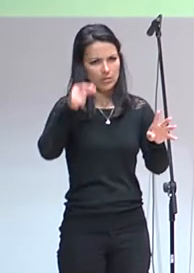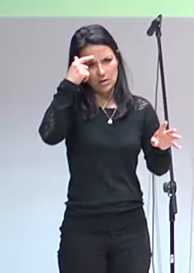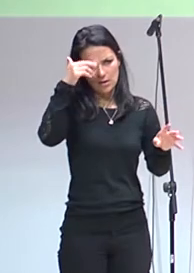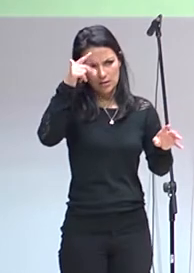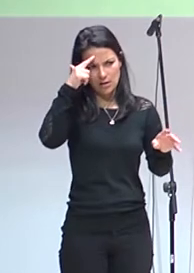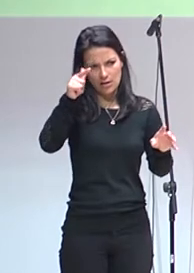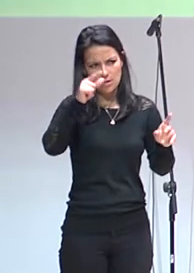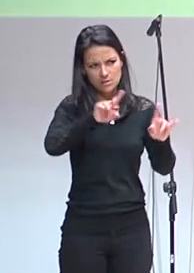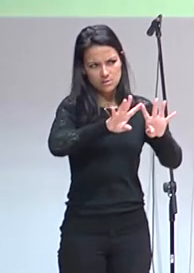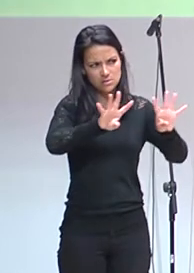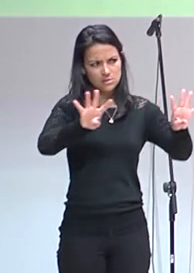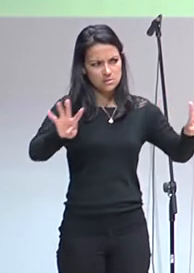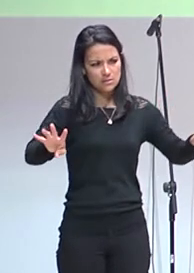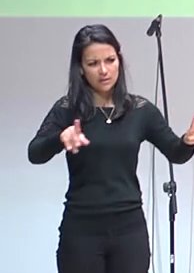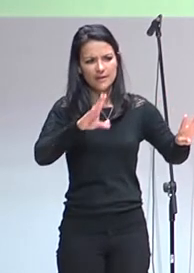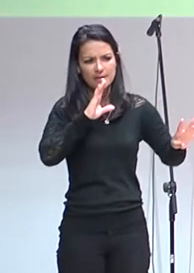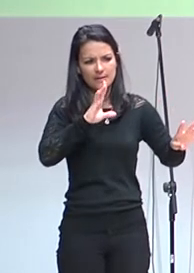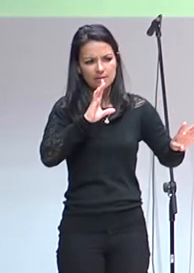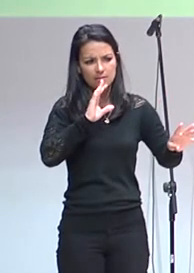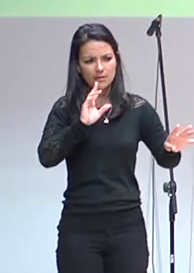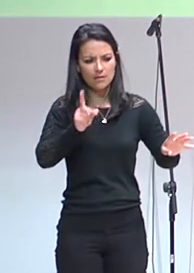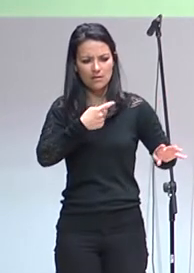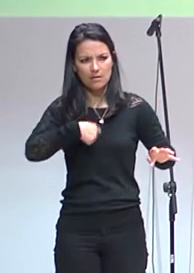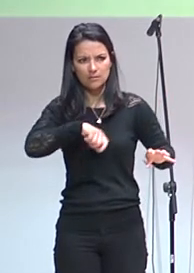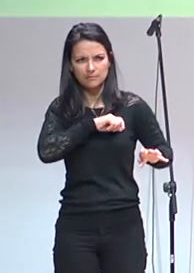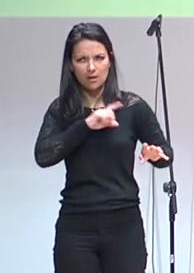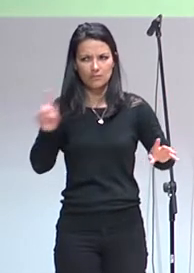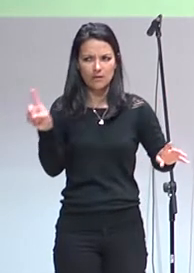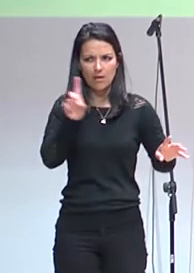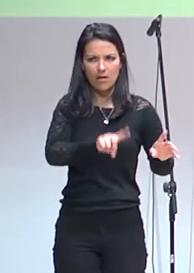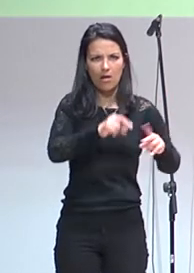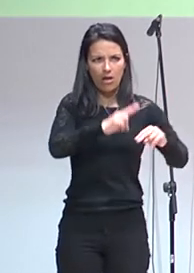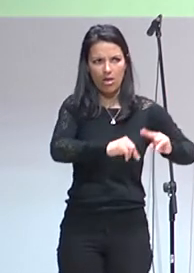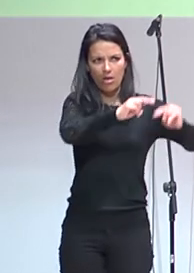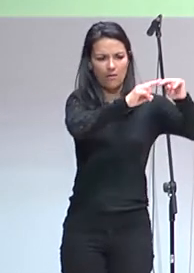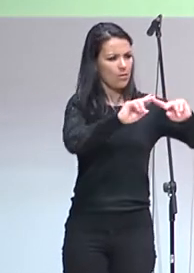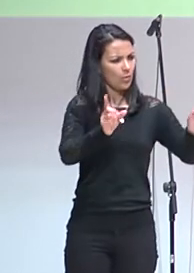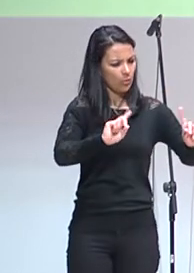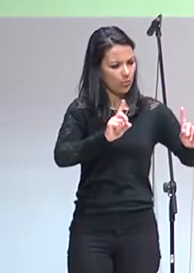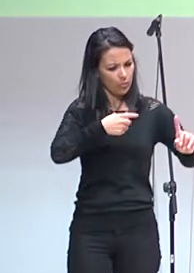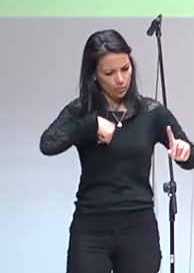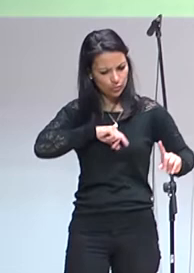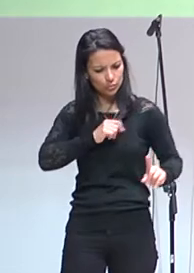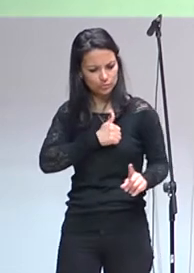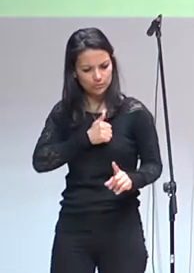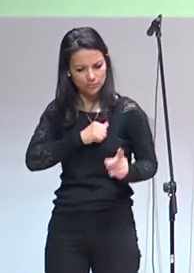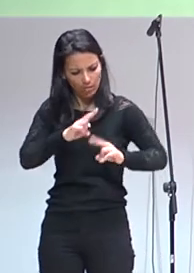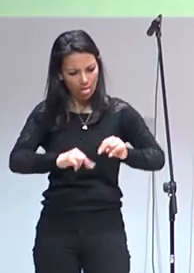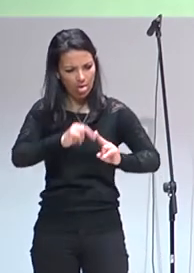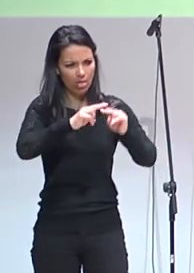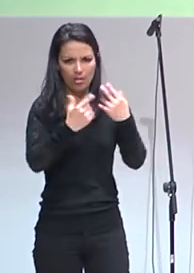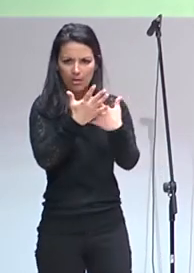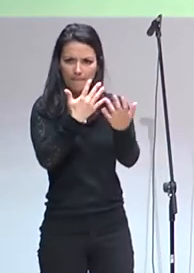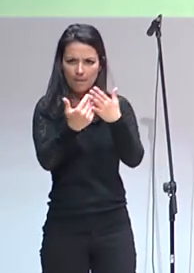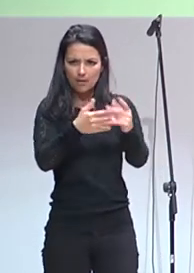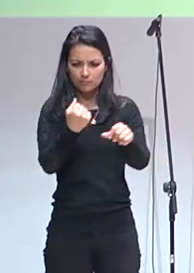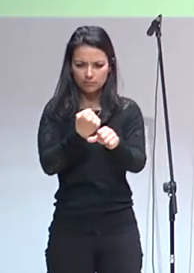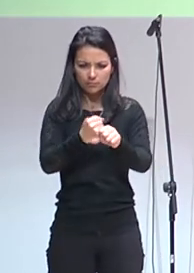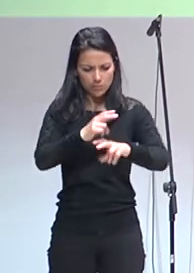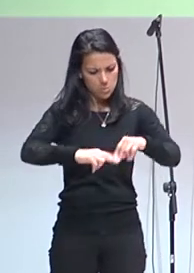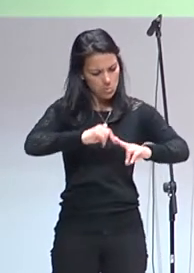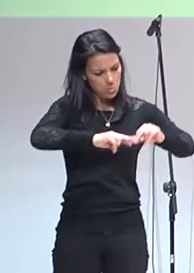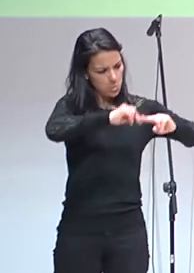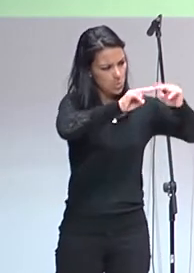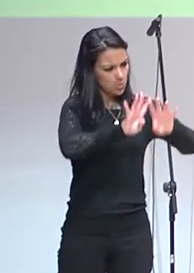no fueron construidas directamente por los españoles, que las murallas las construimos nosotros, es que nosotros fuimos los que aportamos la mano de obra para poder